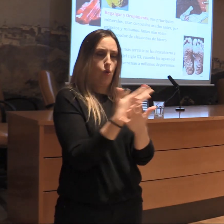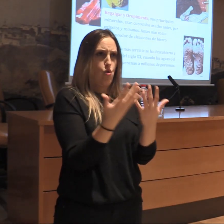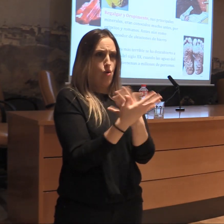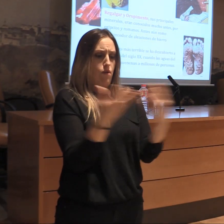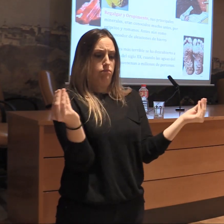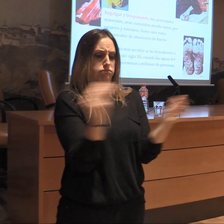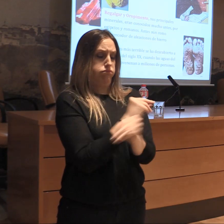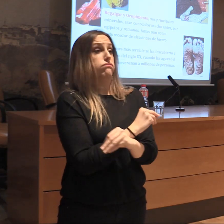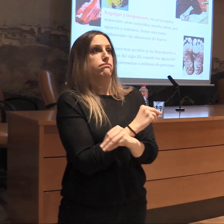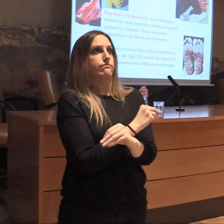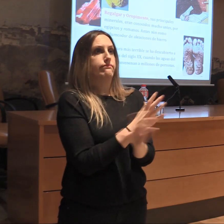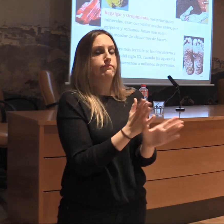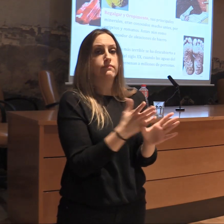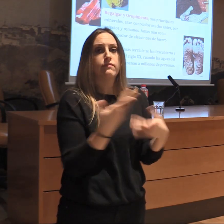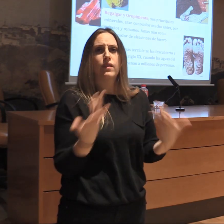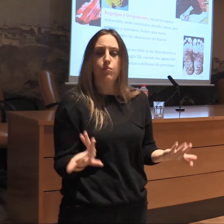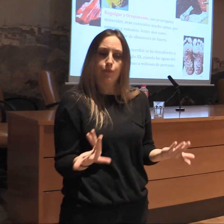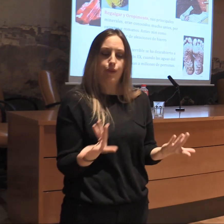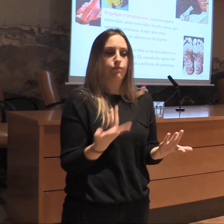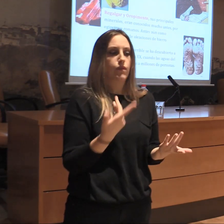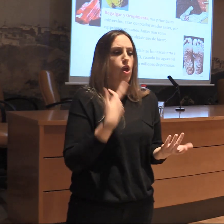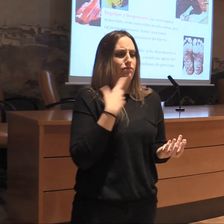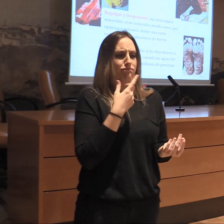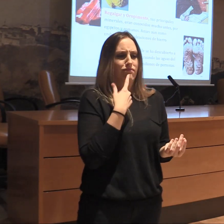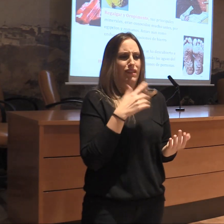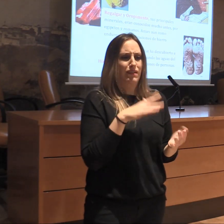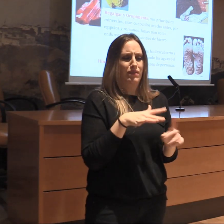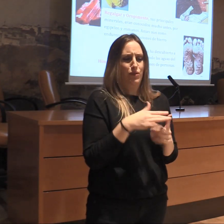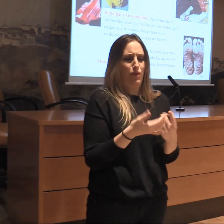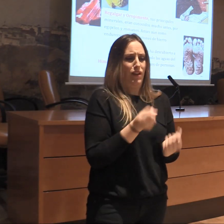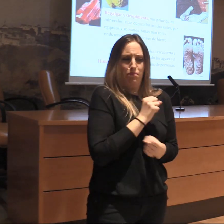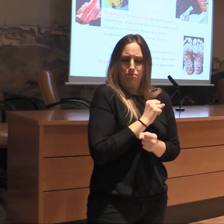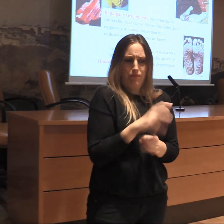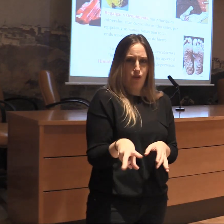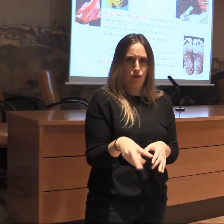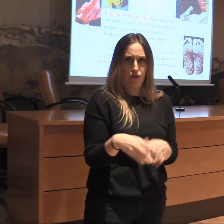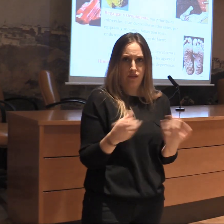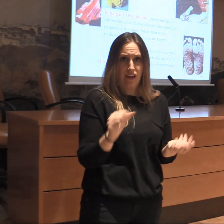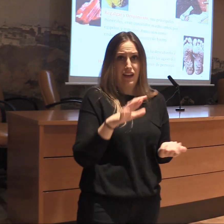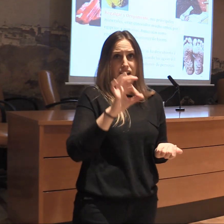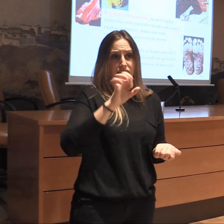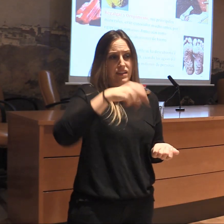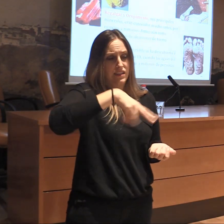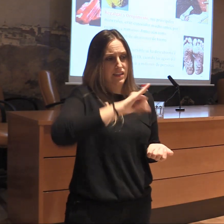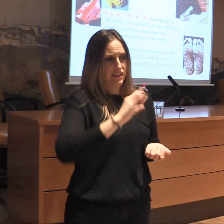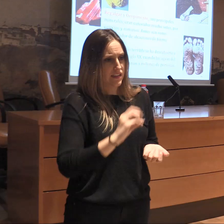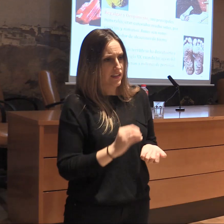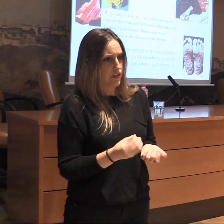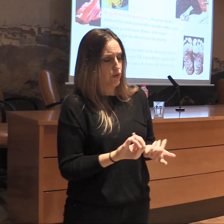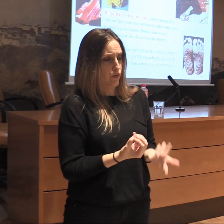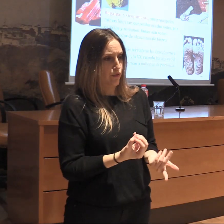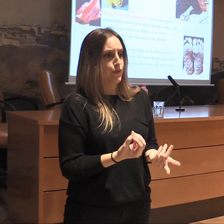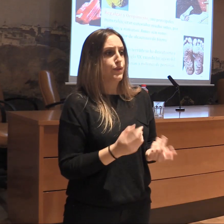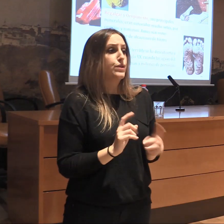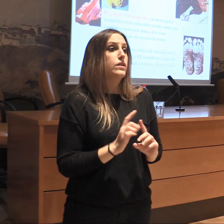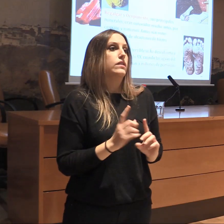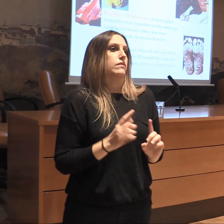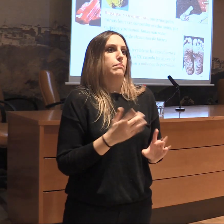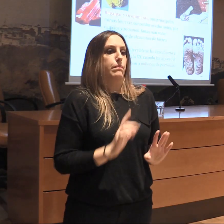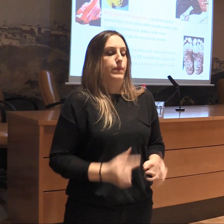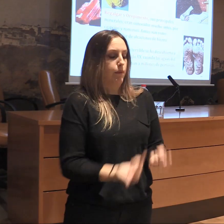Bueno, la cara más siniestra del arsénico, que como digo es uno de los elementos que se investigó primero cómo